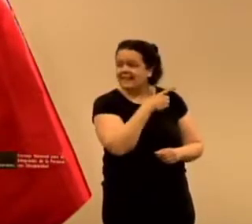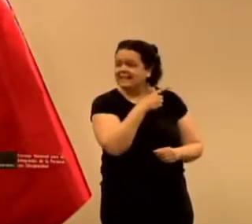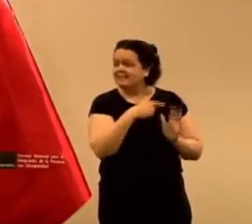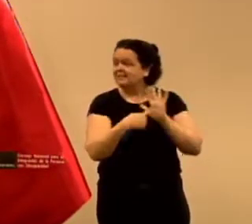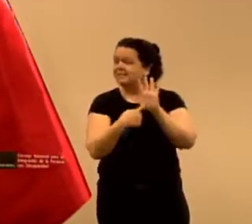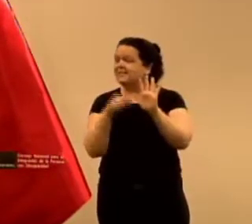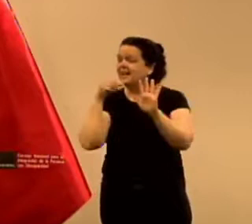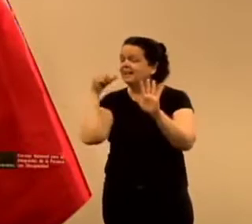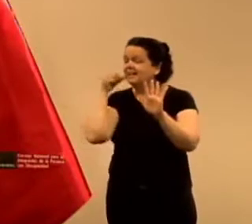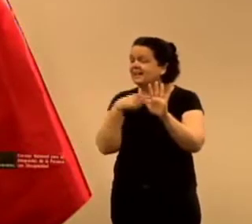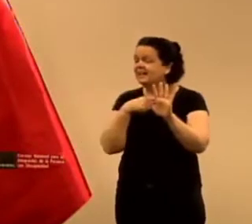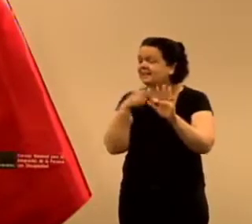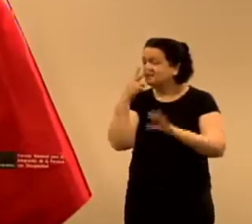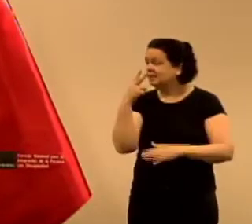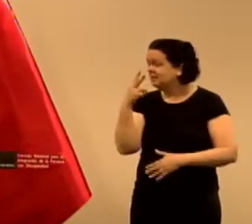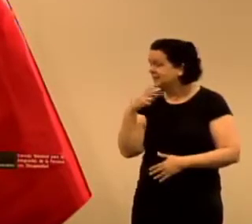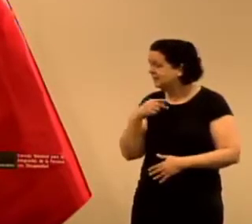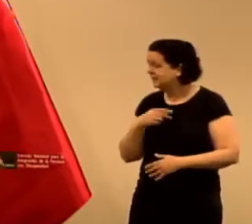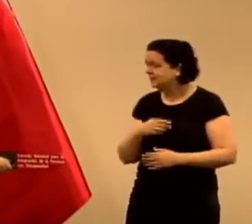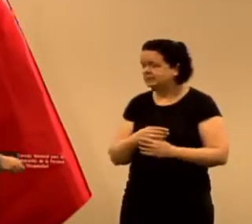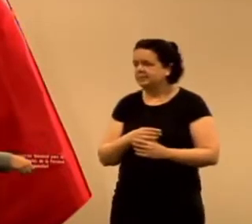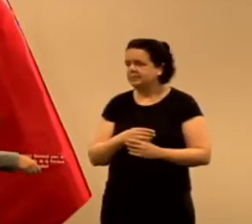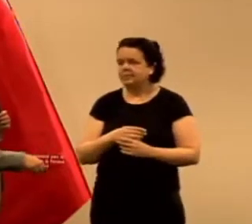ayer. Como verán, el